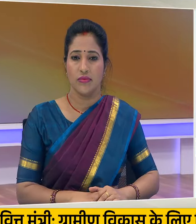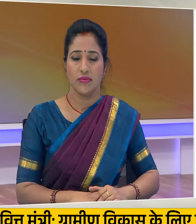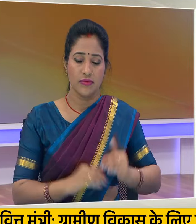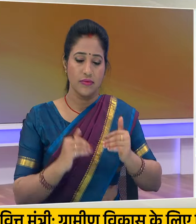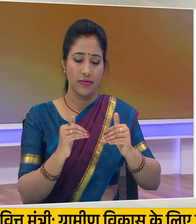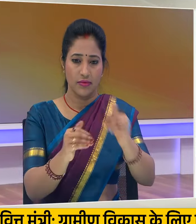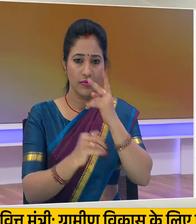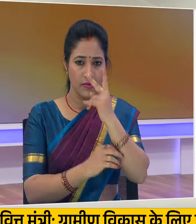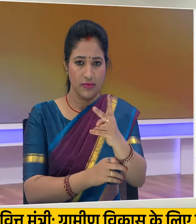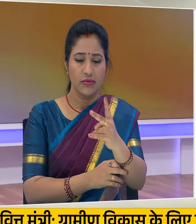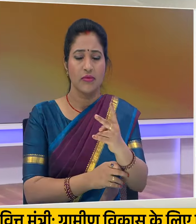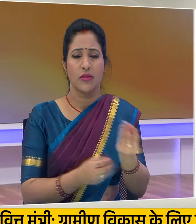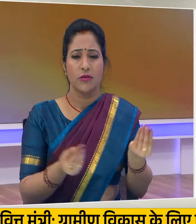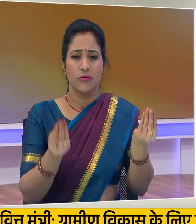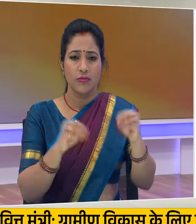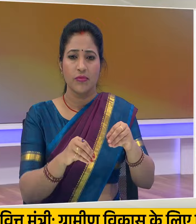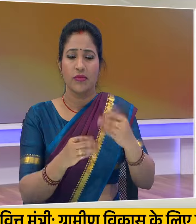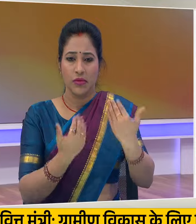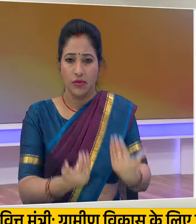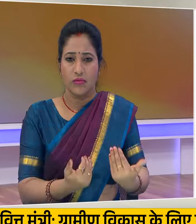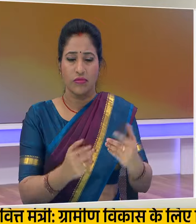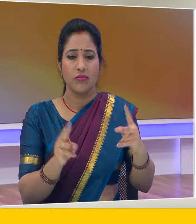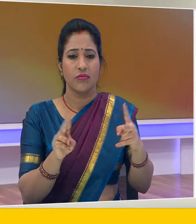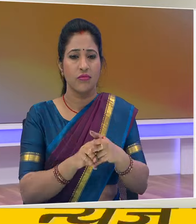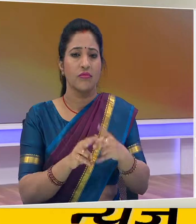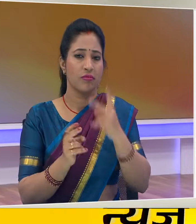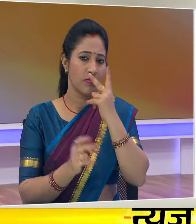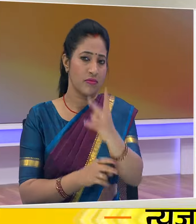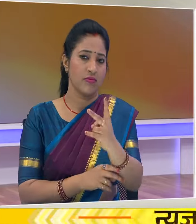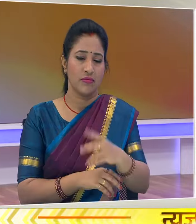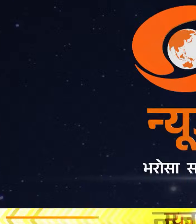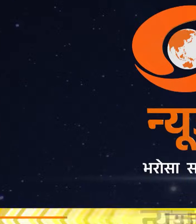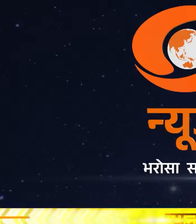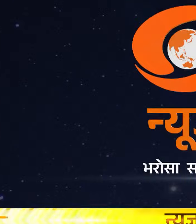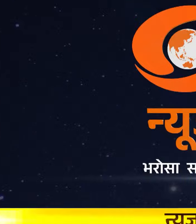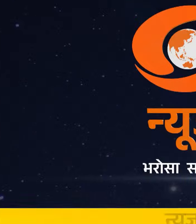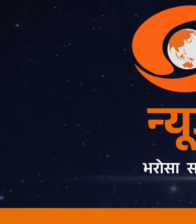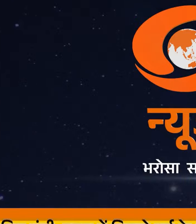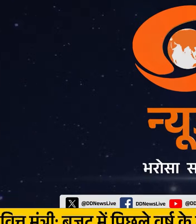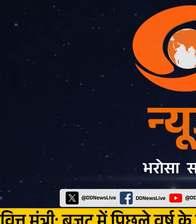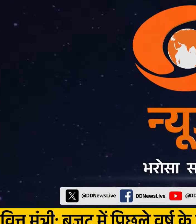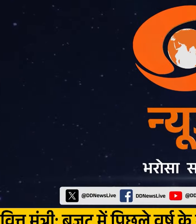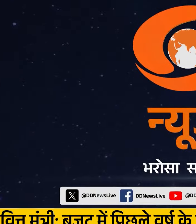आगे देखेंगे कुछ और खबरें, फिलहाल वक्त है एक ब्रेक का।